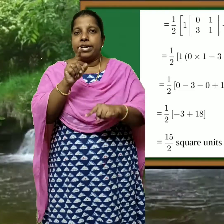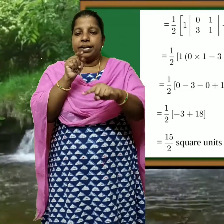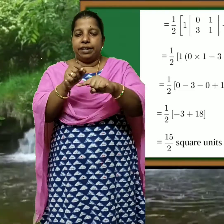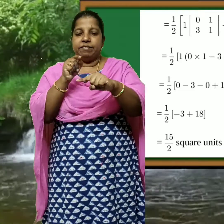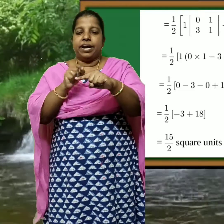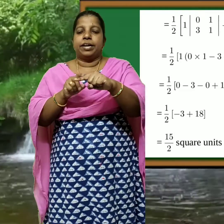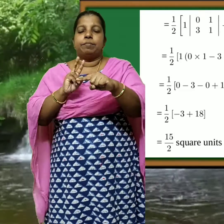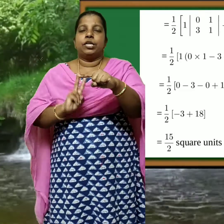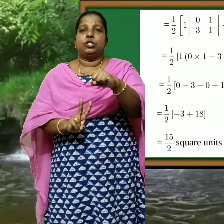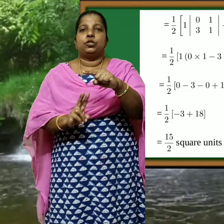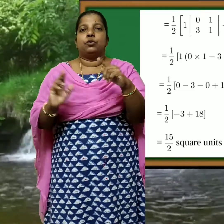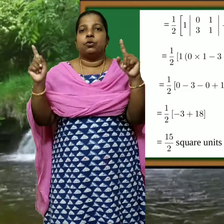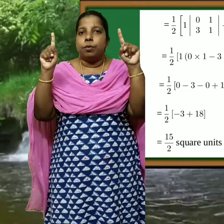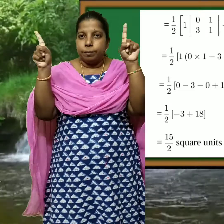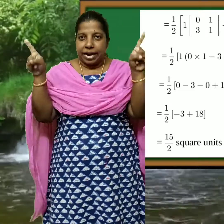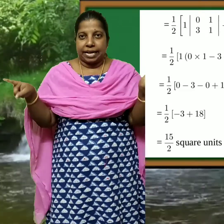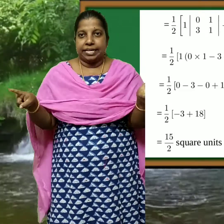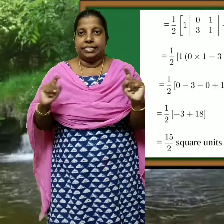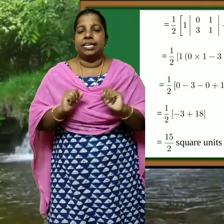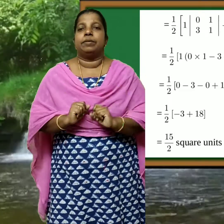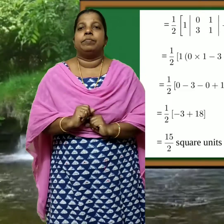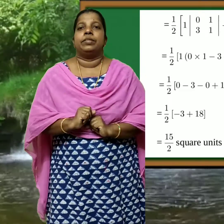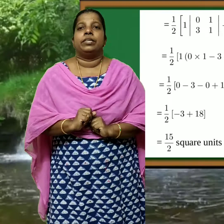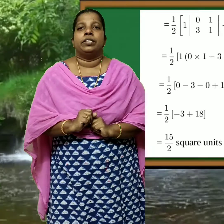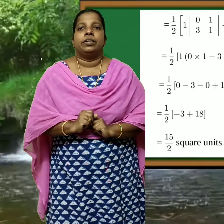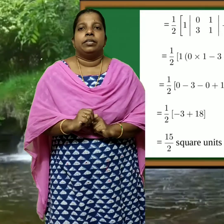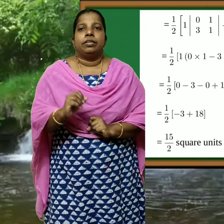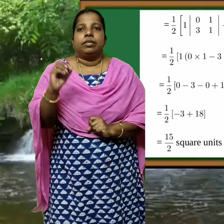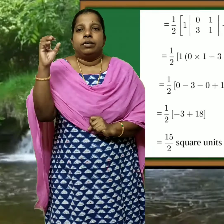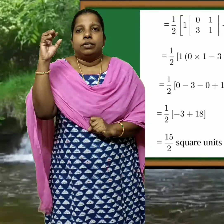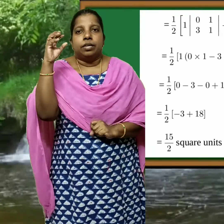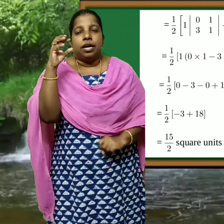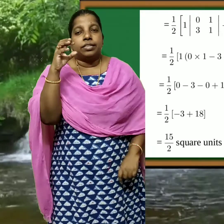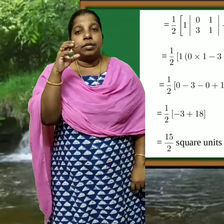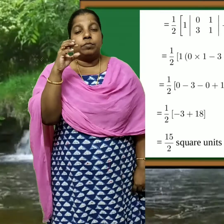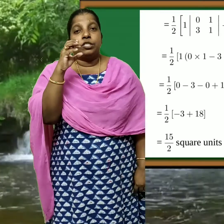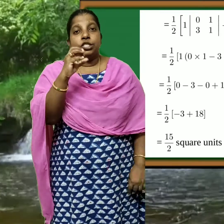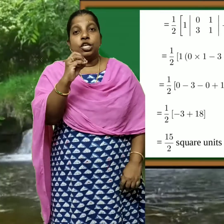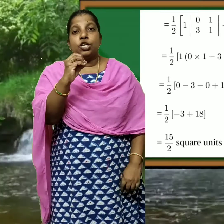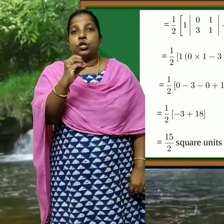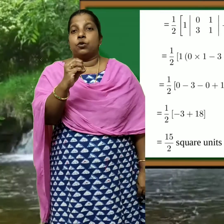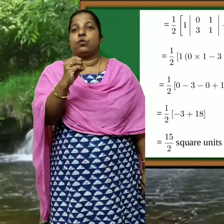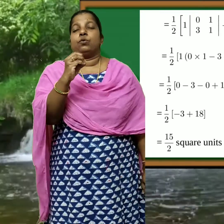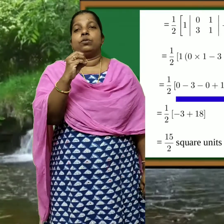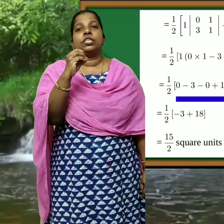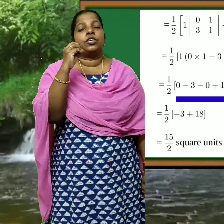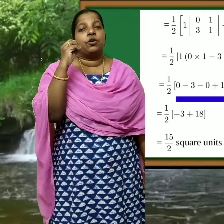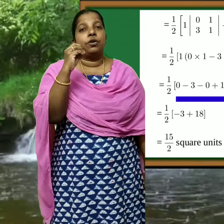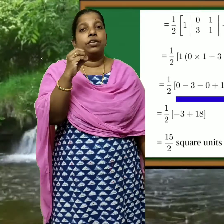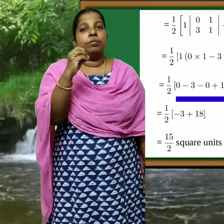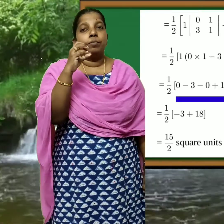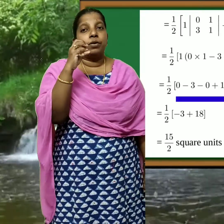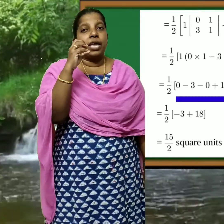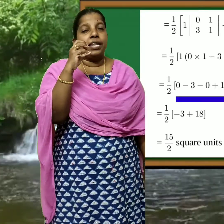1 ഡിവൈഡഡ് ബൈ 2 ബ്രാക്കറ്റിൽ ആദ്യം 0 മൈനസ്